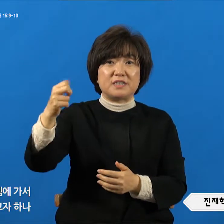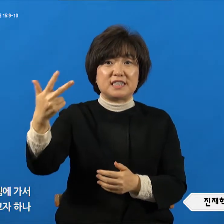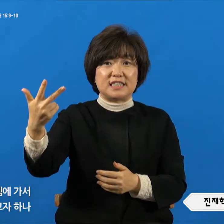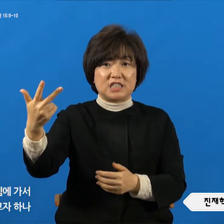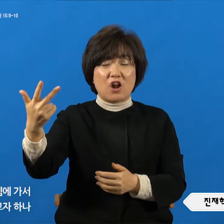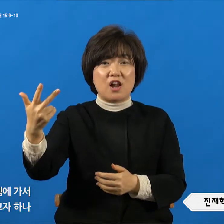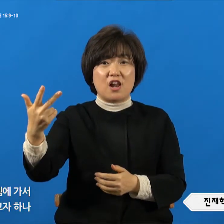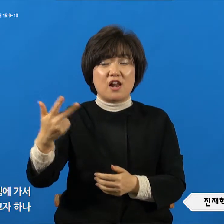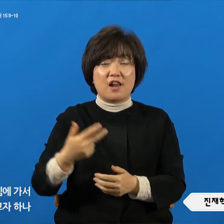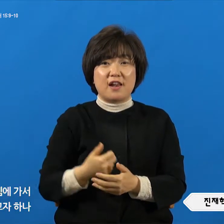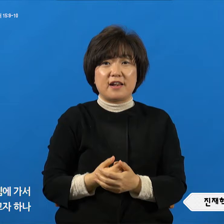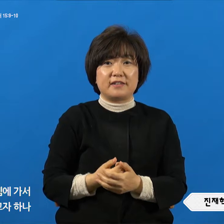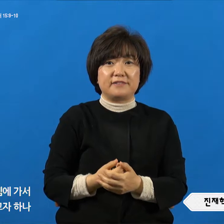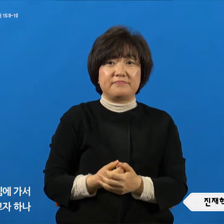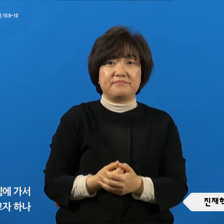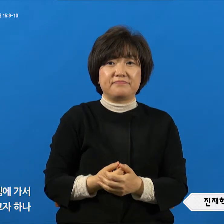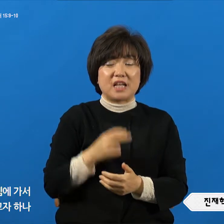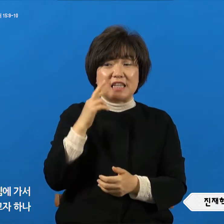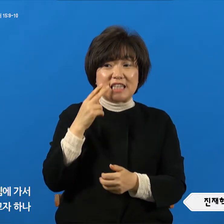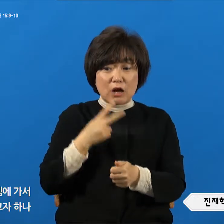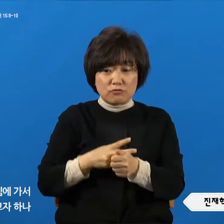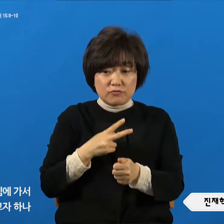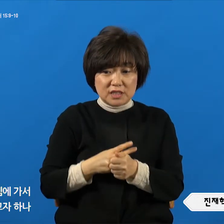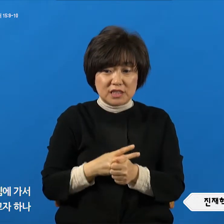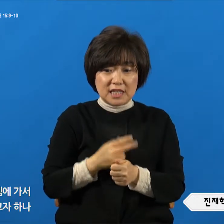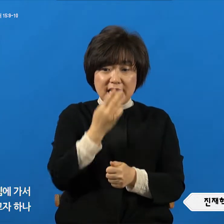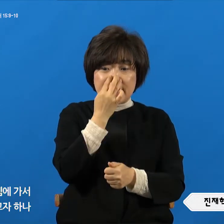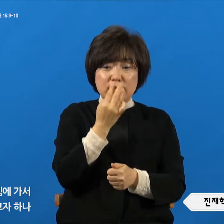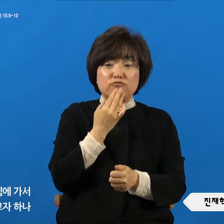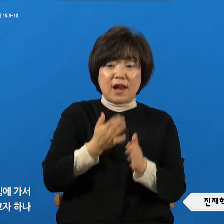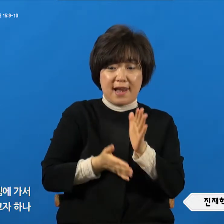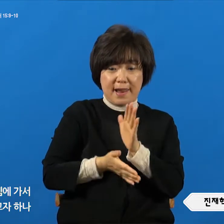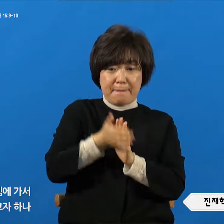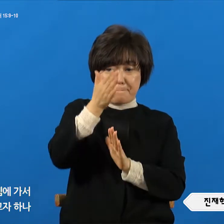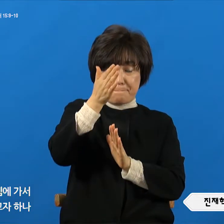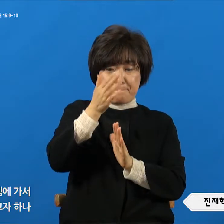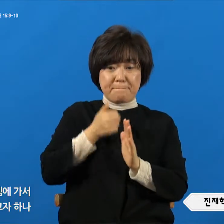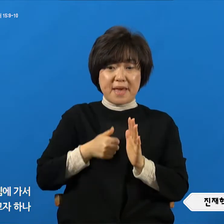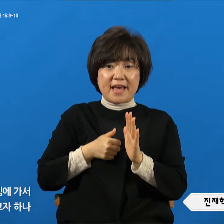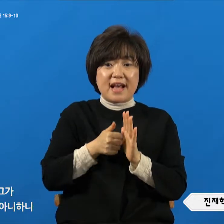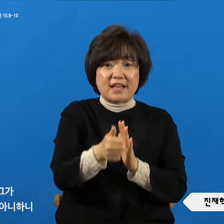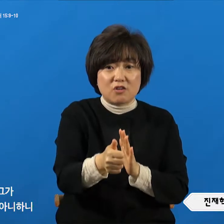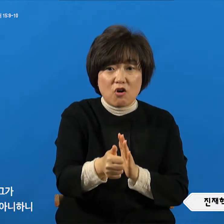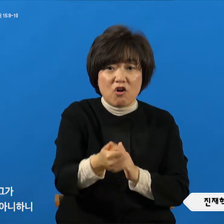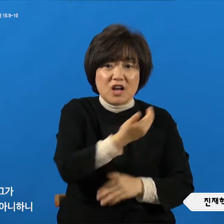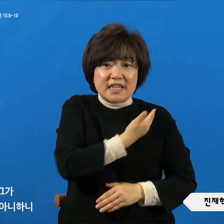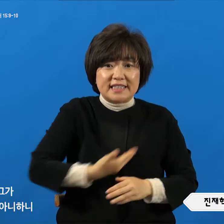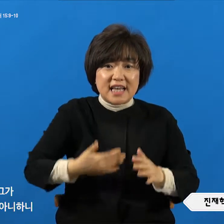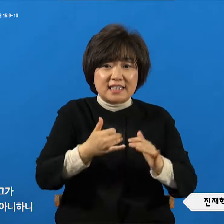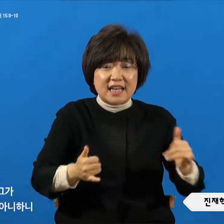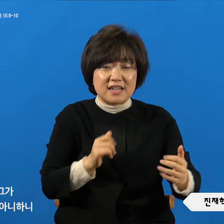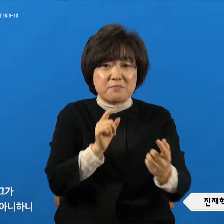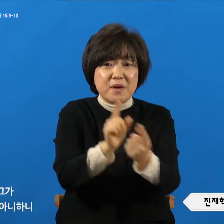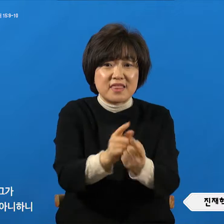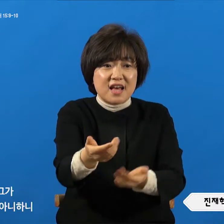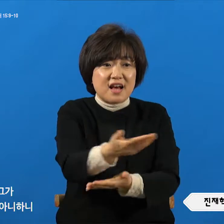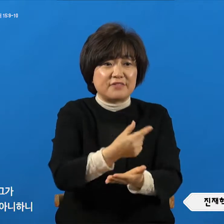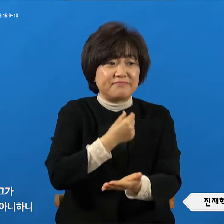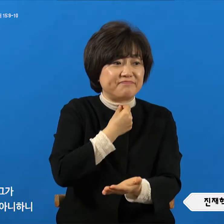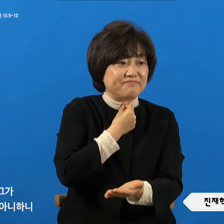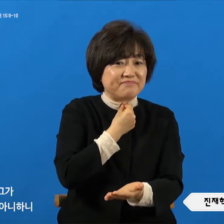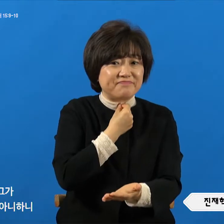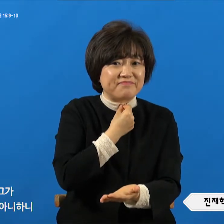27절 말씀입니다. 사울이 예루살렘에 가서 제자들을 사귀고자 하나 다 두려워하여